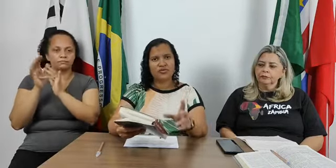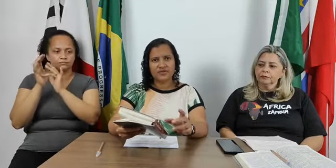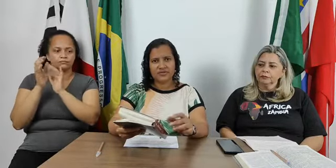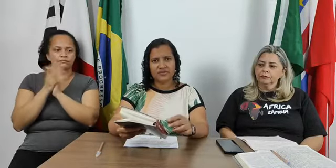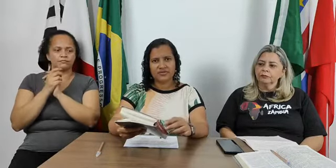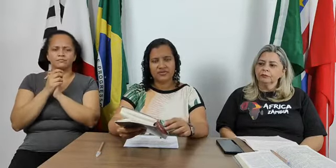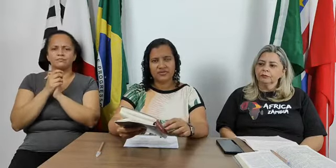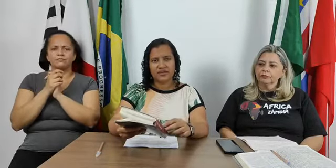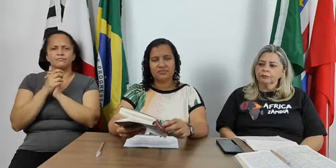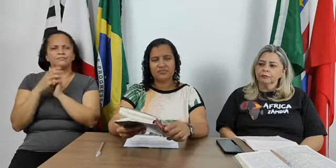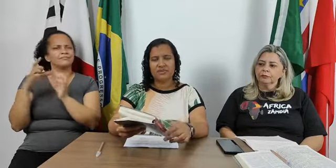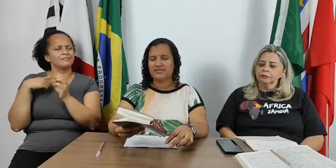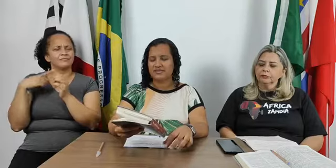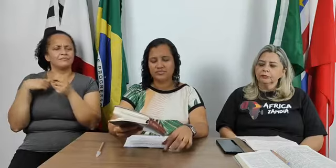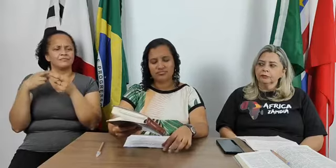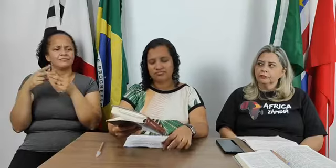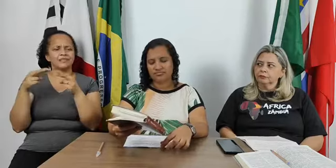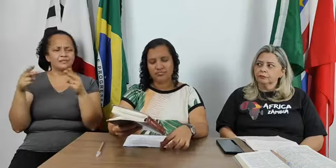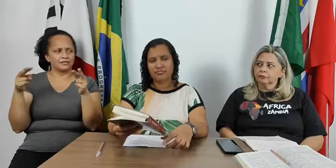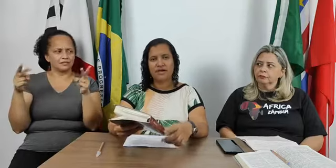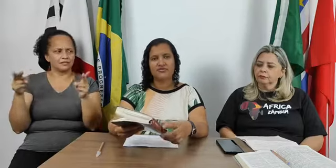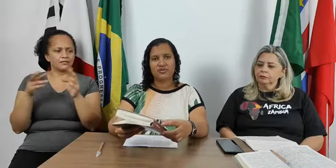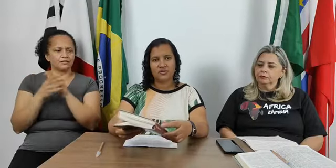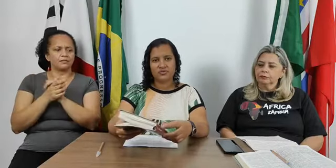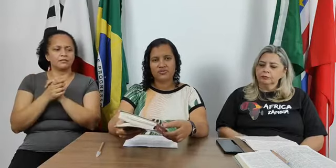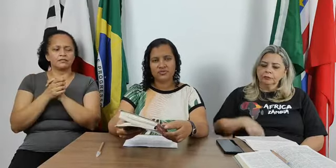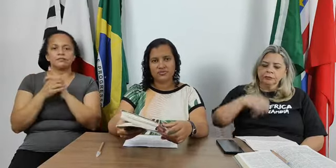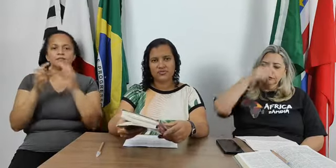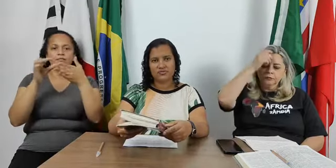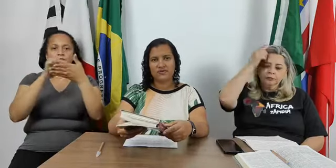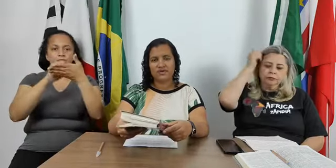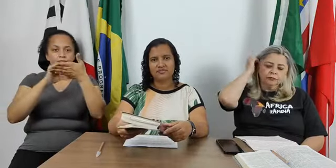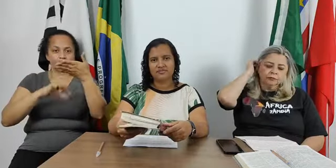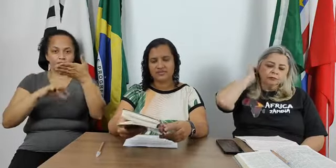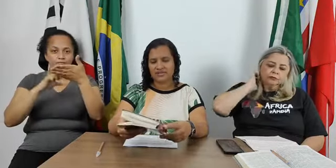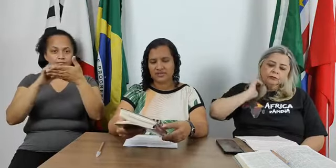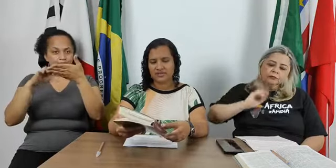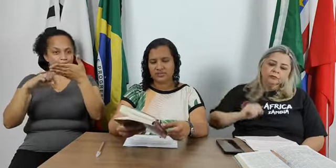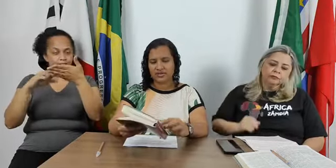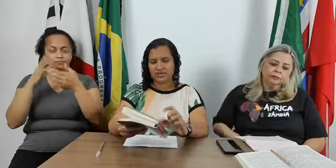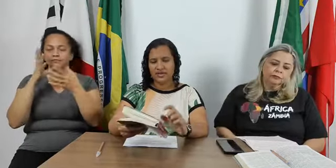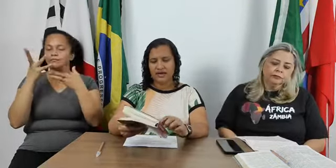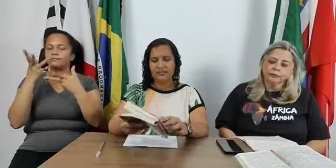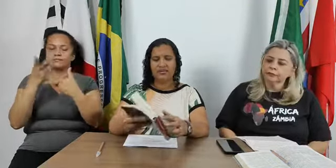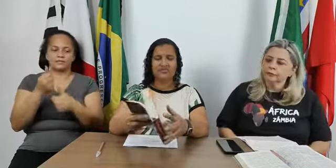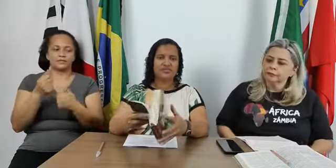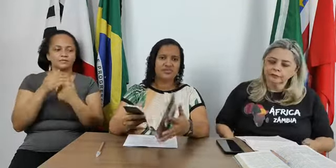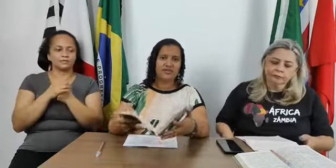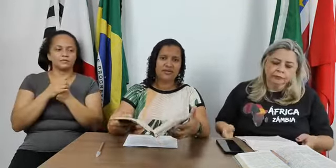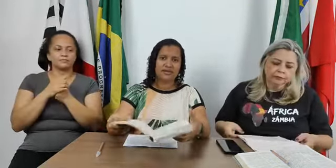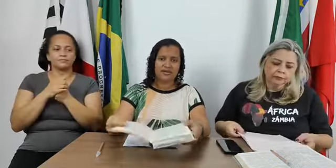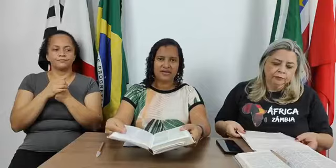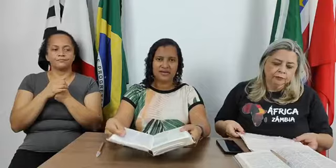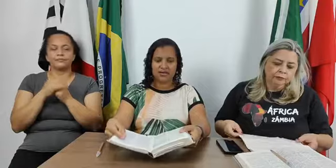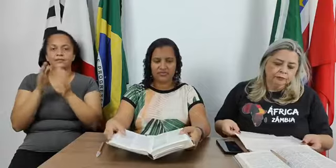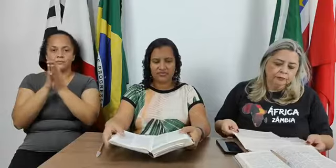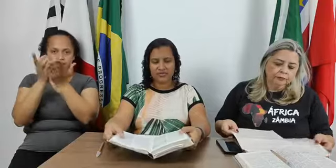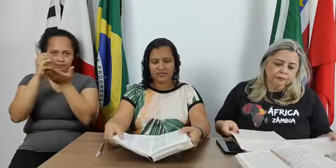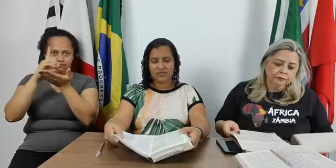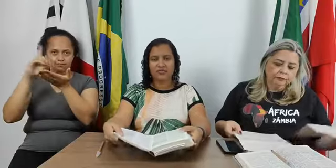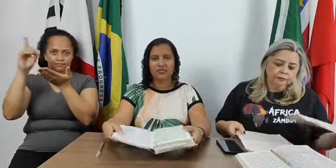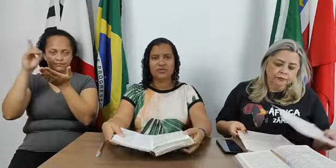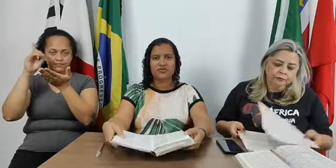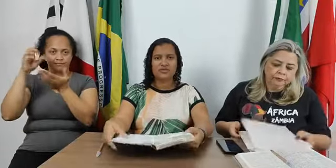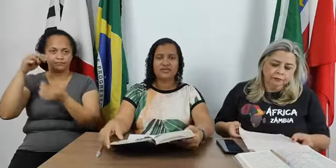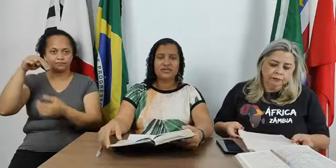São muitos versículos, né? Mas são maravilhosos e a gente vai fazer essa leitura. A minha versão é a nova